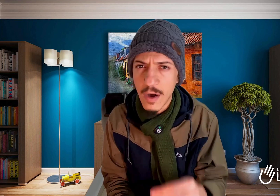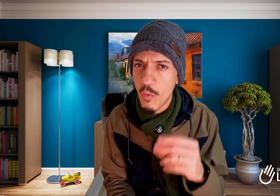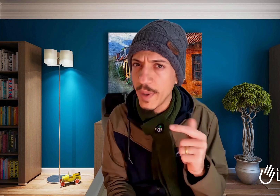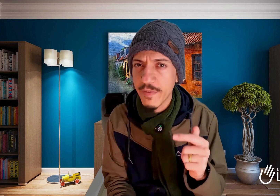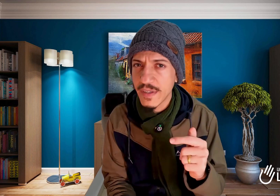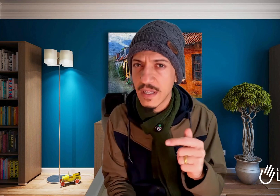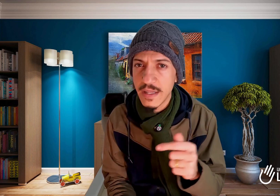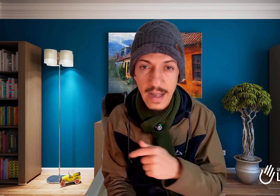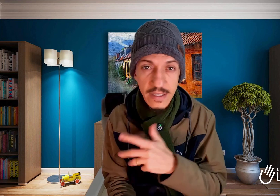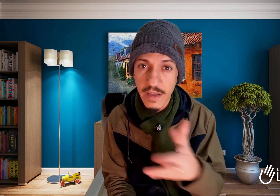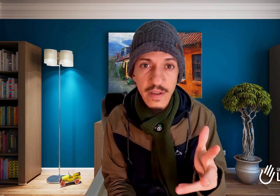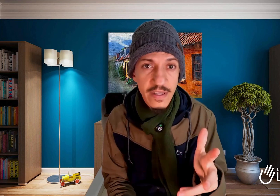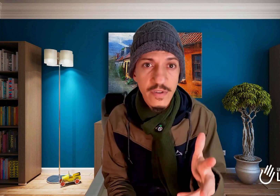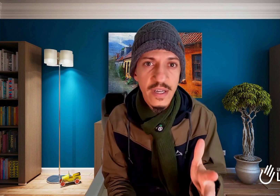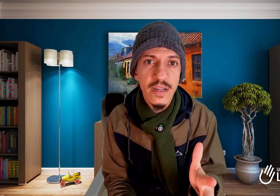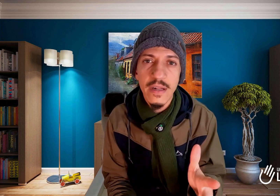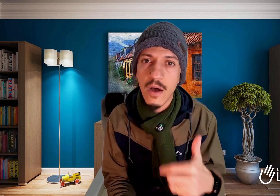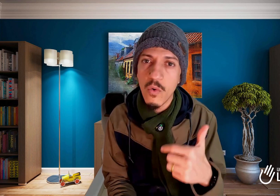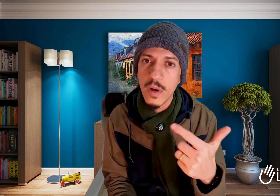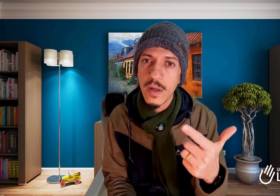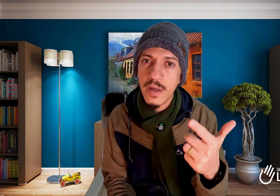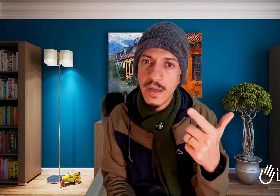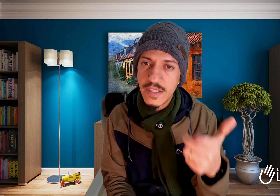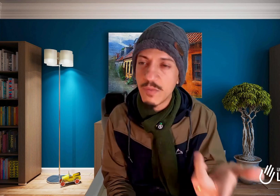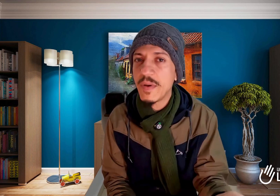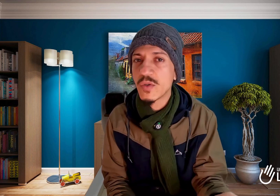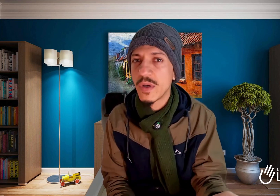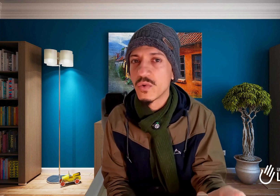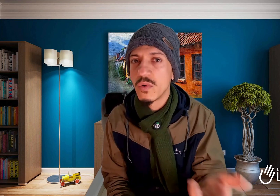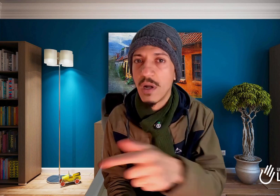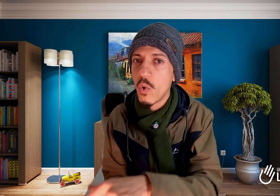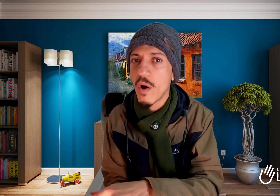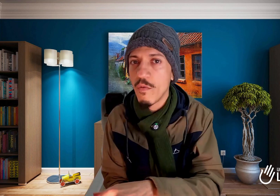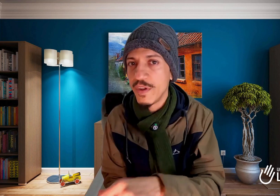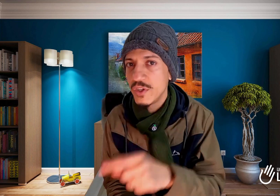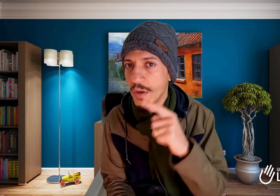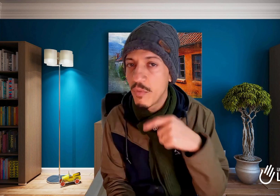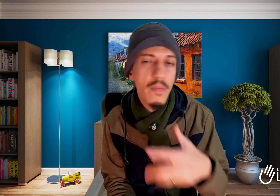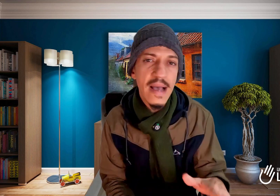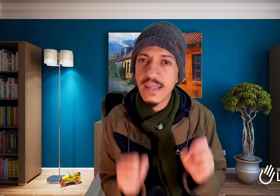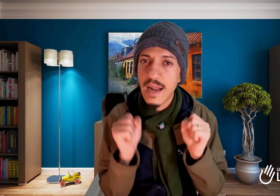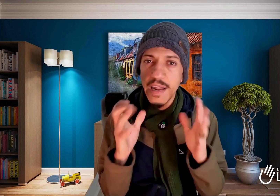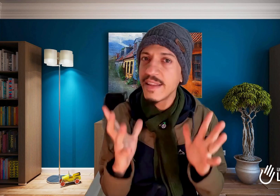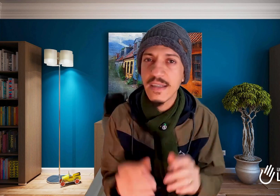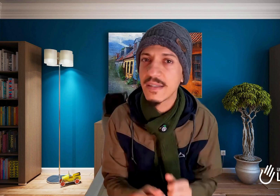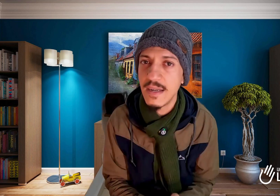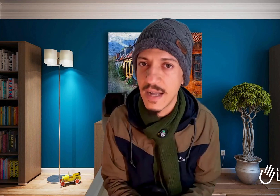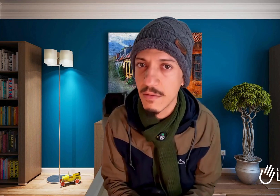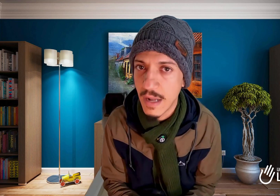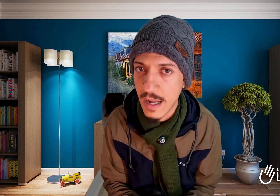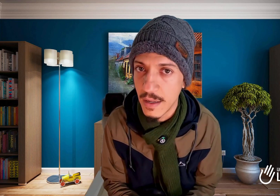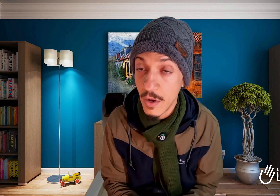muita facilidade, até você andando na rua, se uma pessoa é surda ou é ouvinte, por mais que ela nem tenha sinalizado nada.